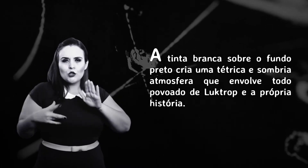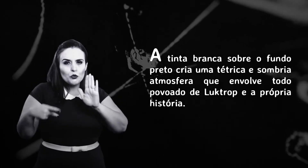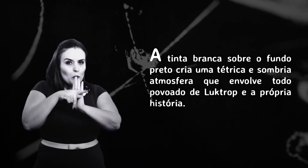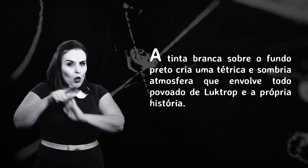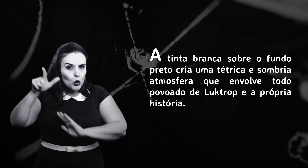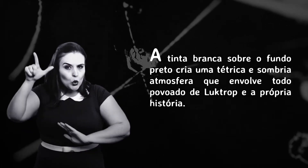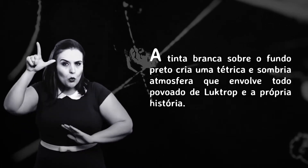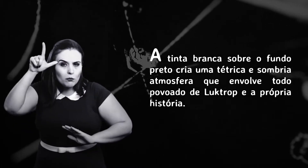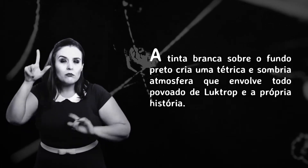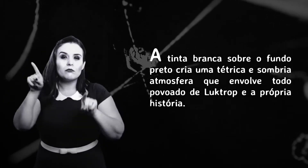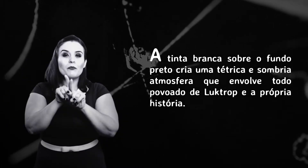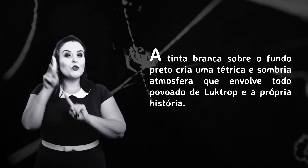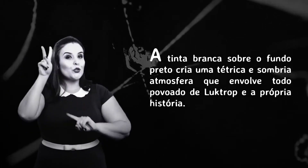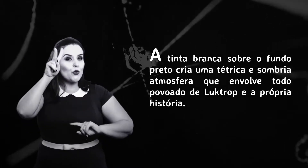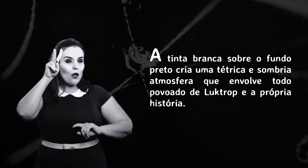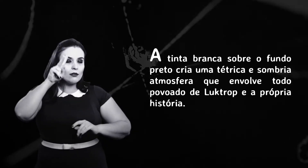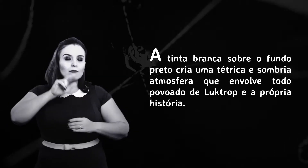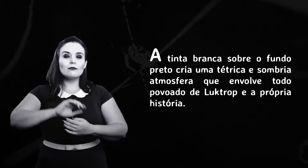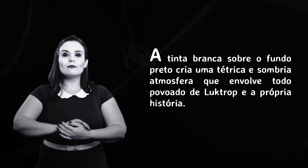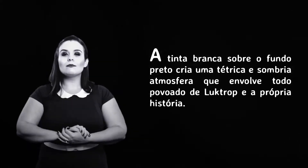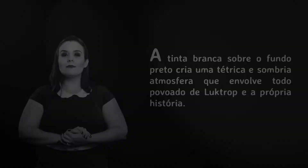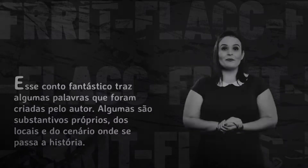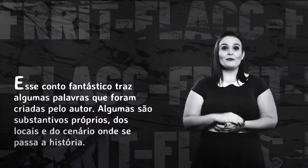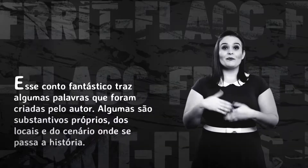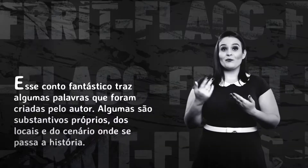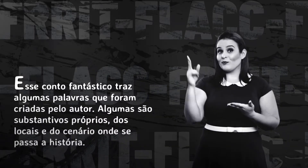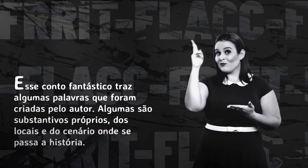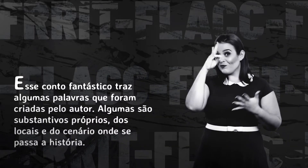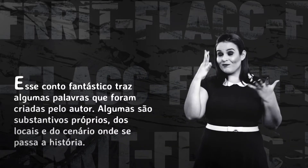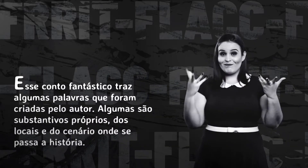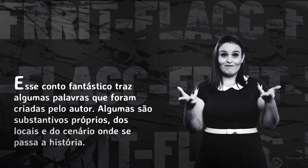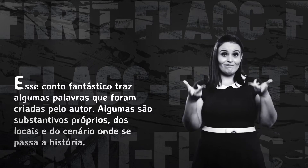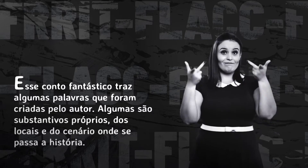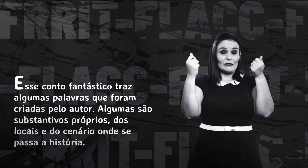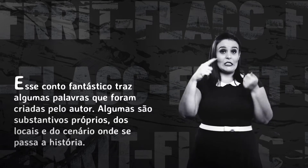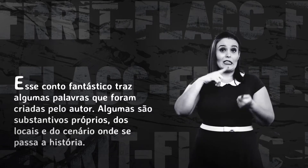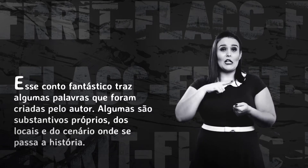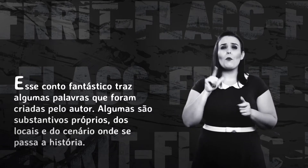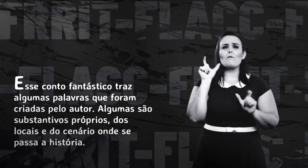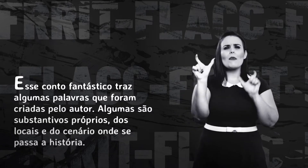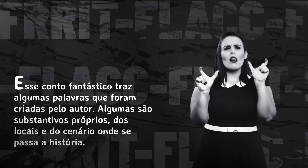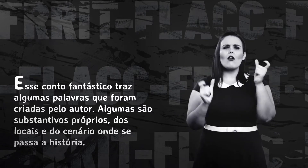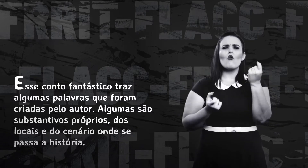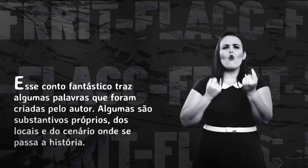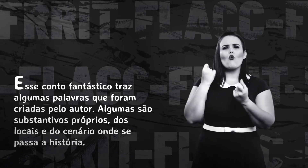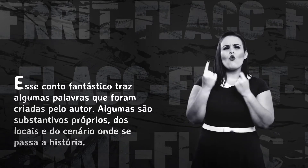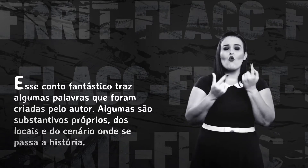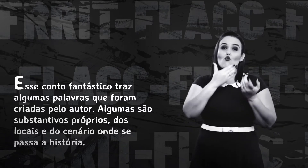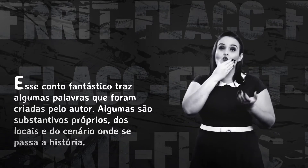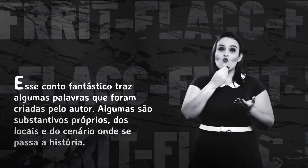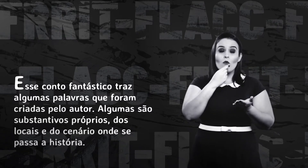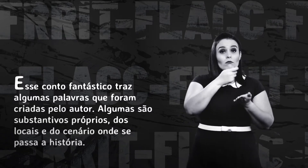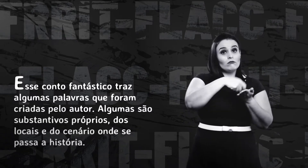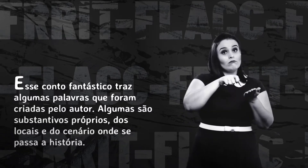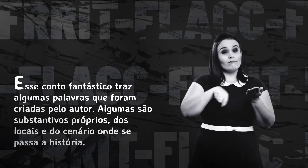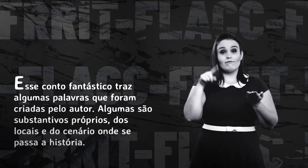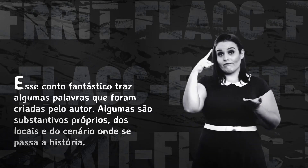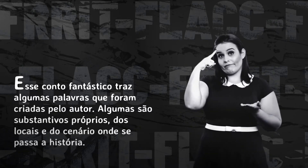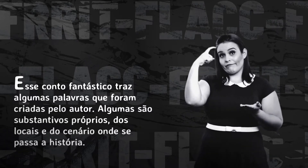de Leuctrop e a própria história. Esse conto fantástico traz algumas palavras que foram